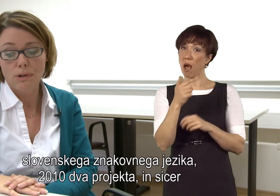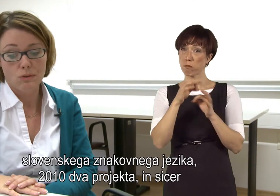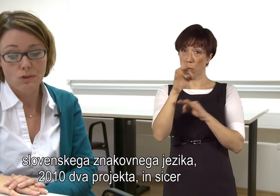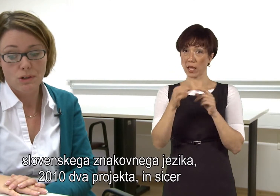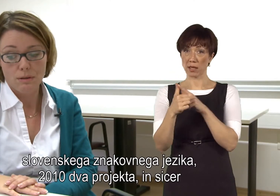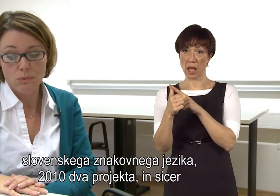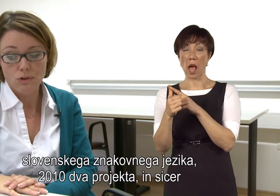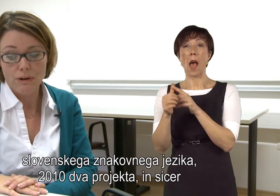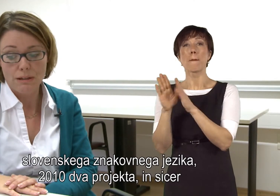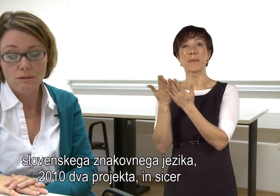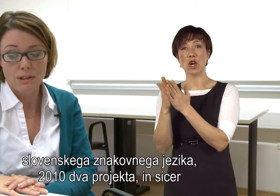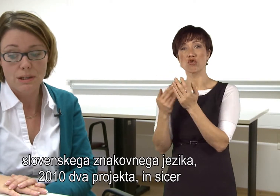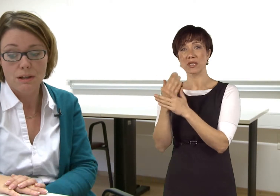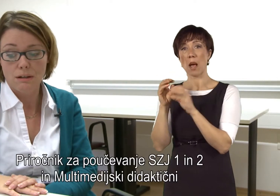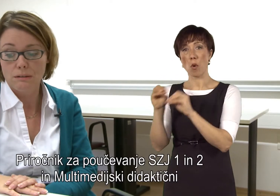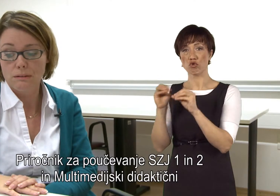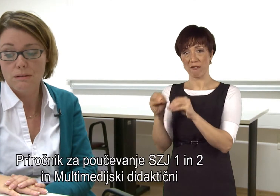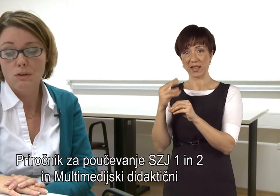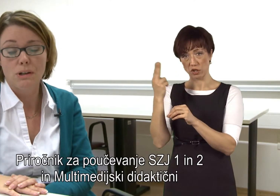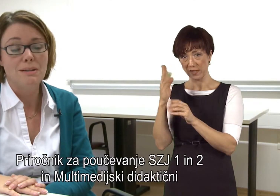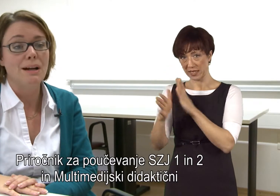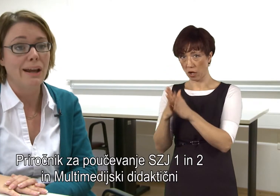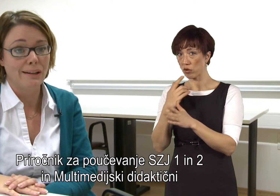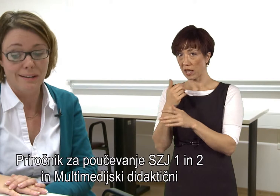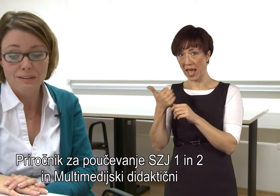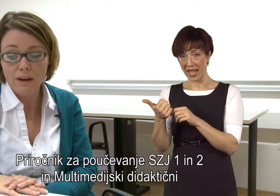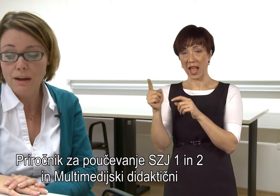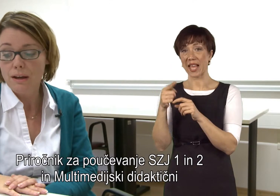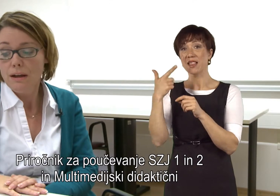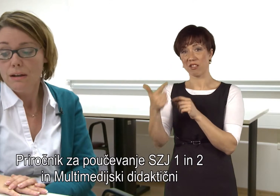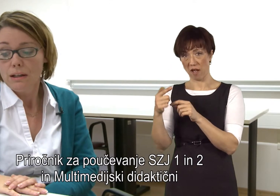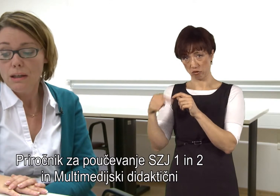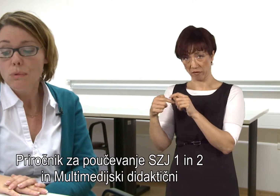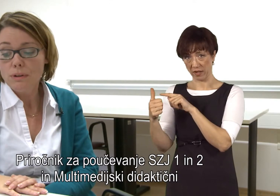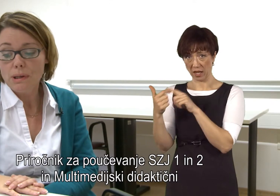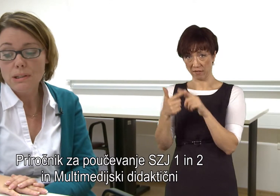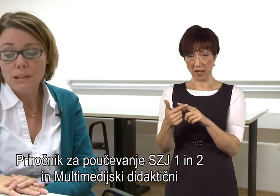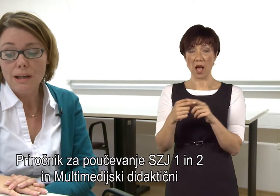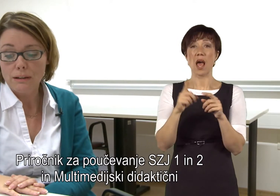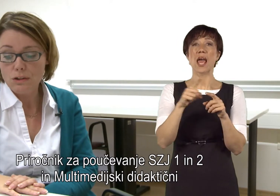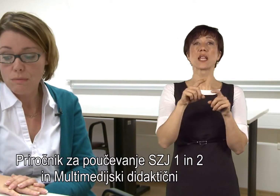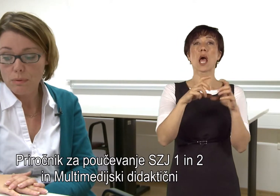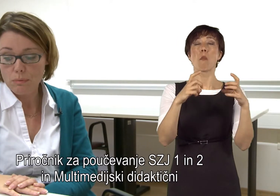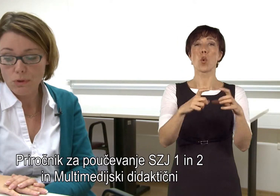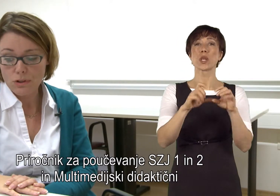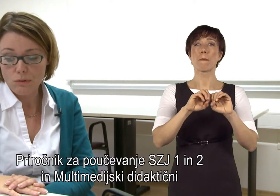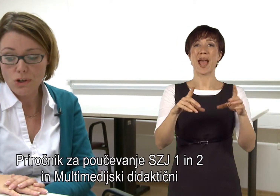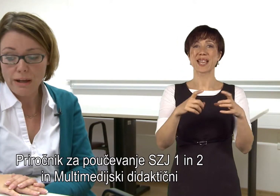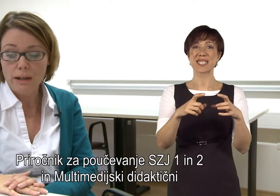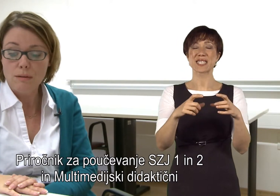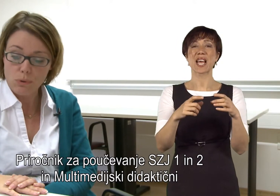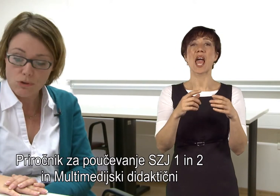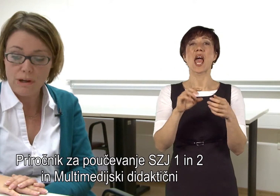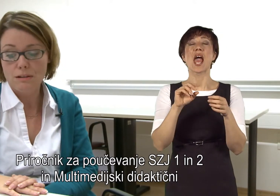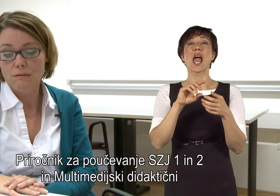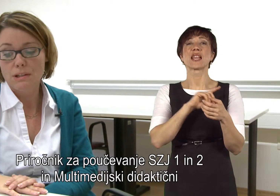sicer priročnik za poučevanje slovenskega znakovnega jezika 1 in 2 in multimedijski didaktični pripomoček za